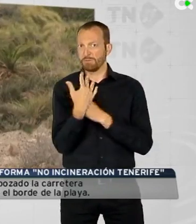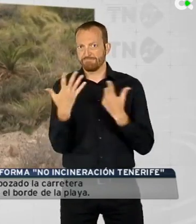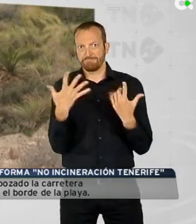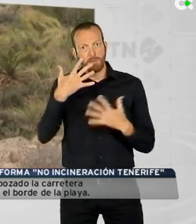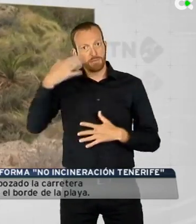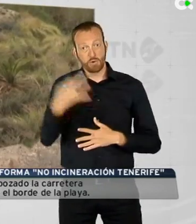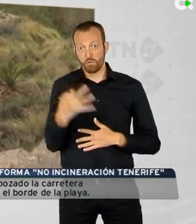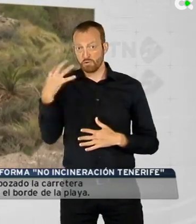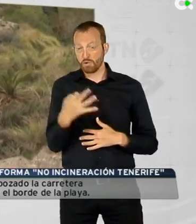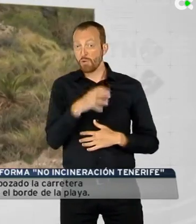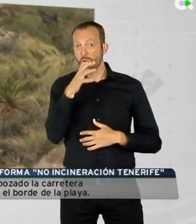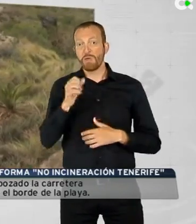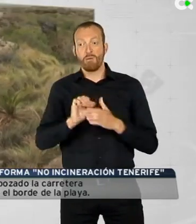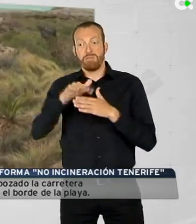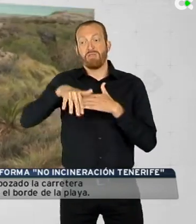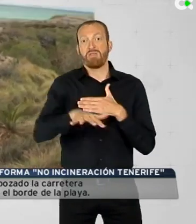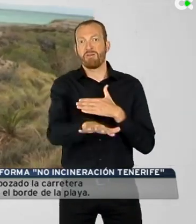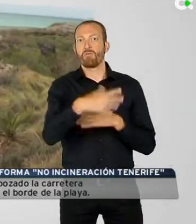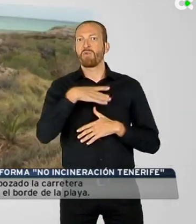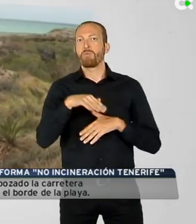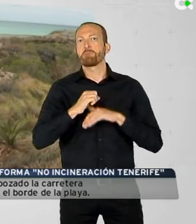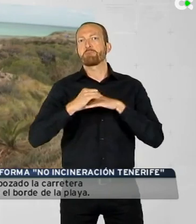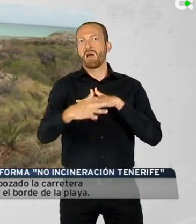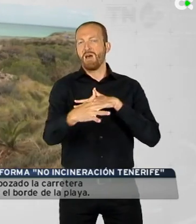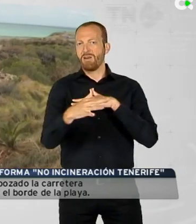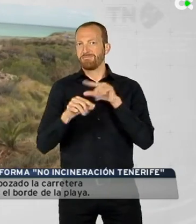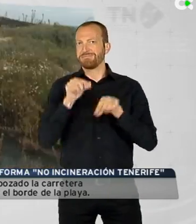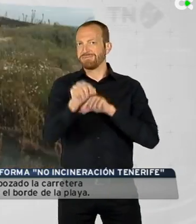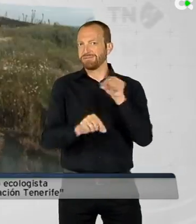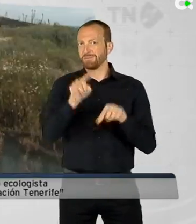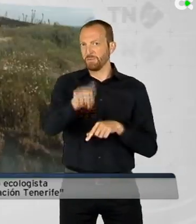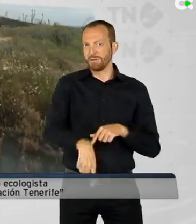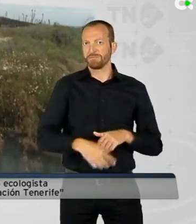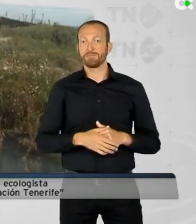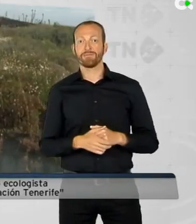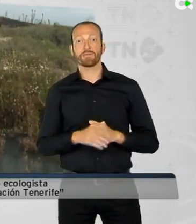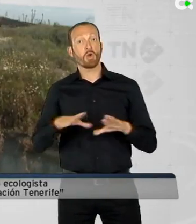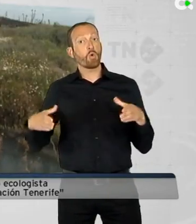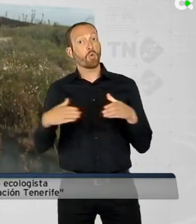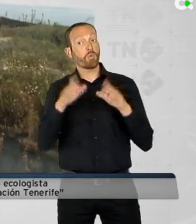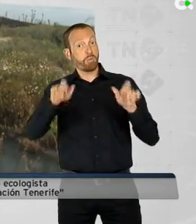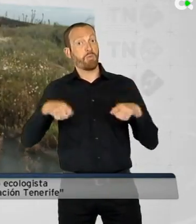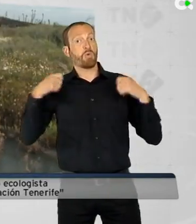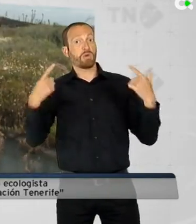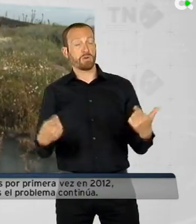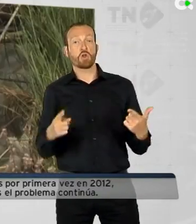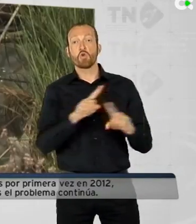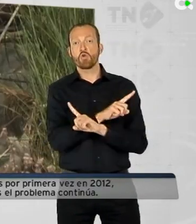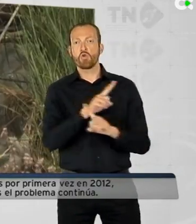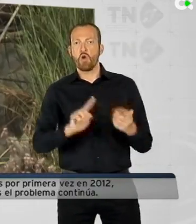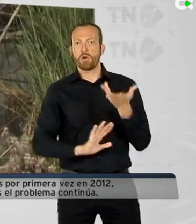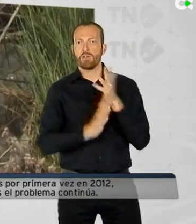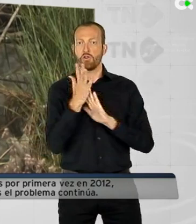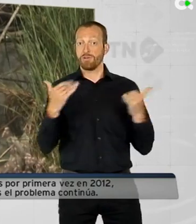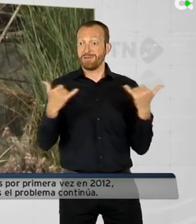insostenible esta, porque ya ha rebosado la carretera y se encuentra en el borde de la playa. El grupo ecologista No Incineración Tenerife